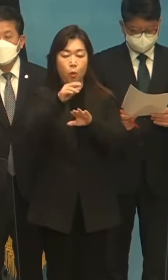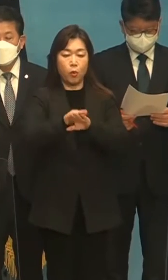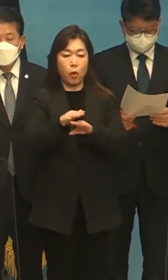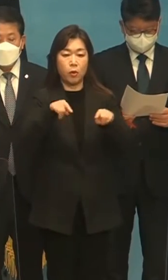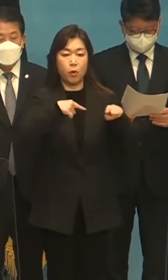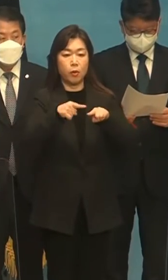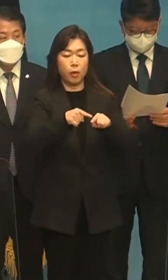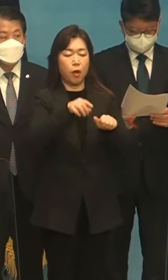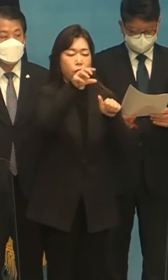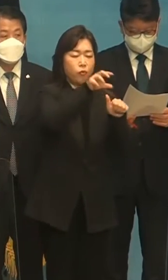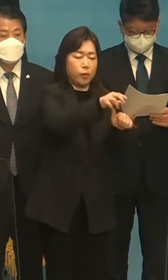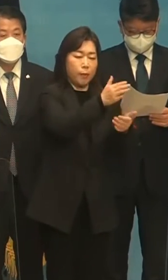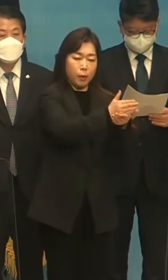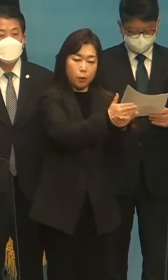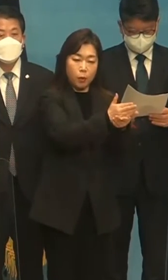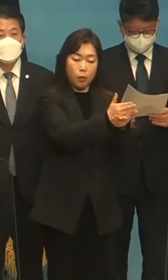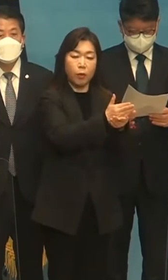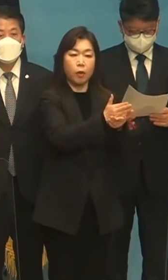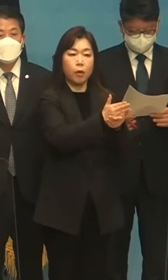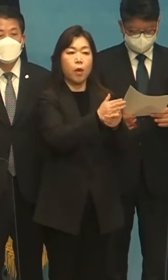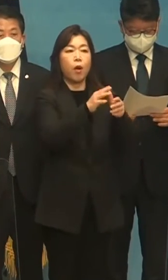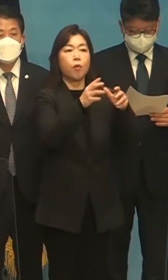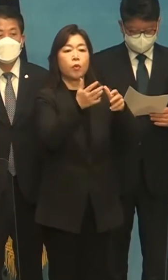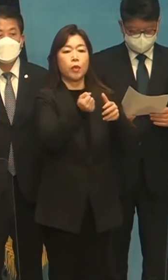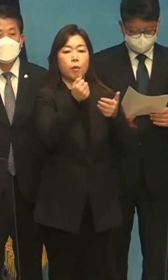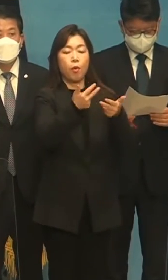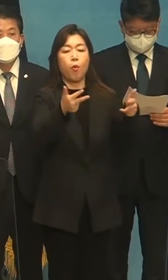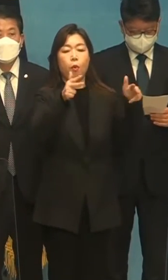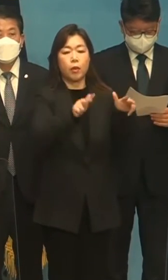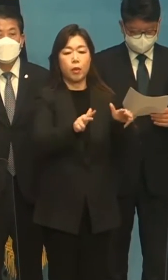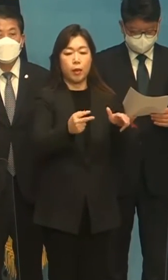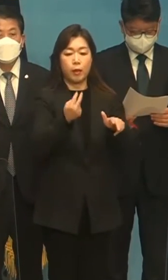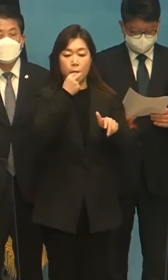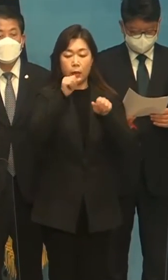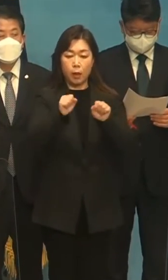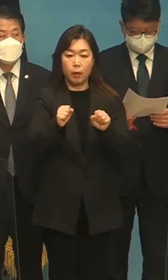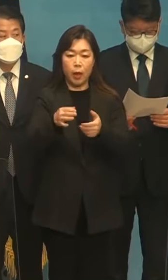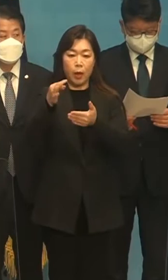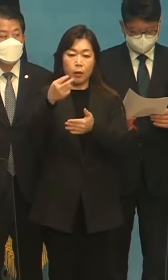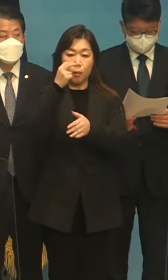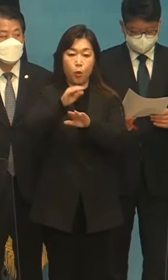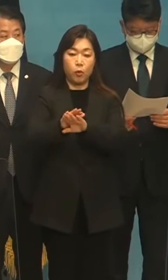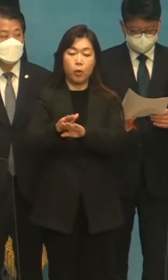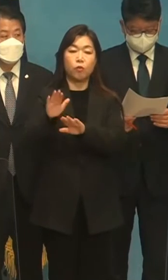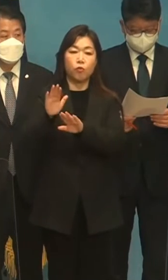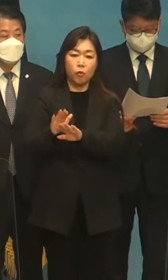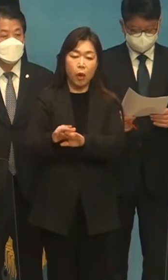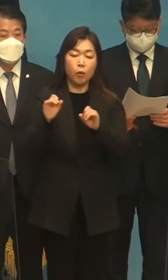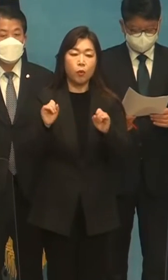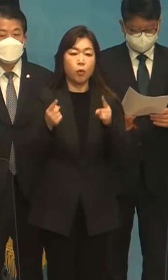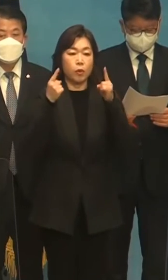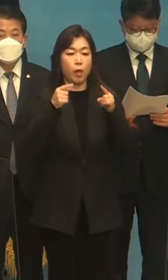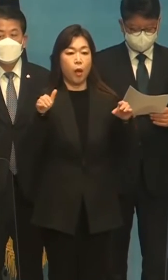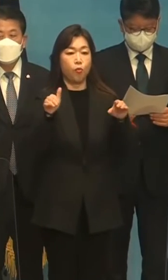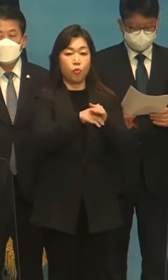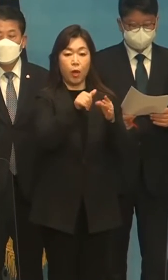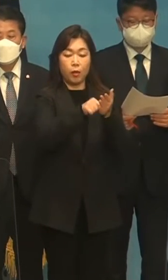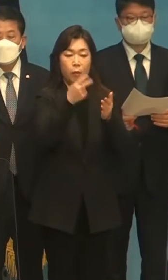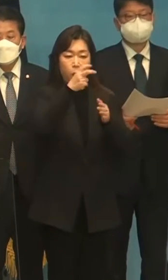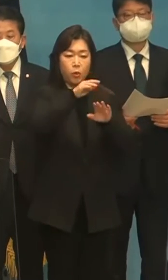정책을 규제 일변도에서 국립공원의 생태적 가치를 보존함과 동시에 문화재의